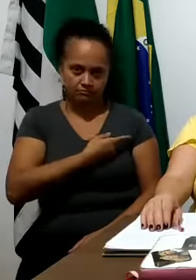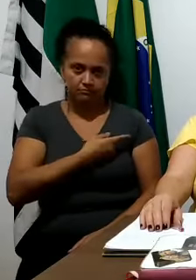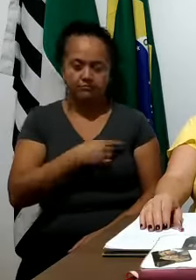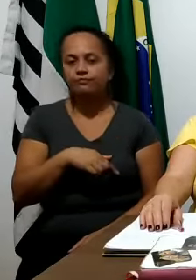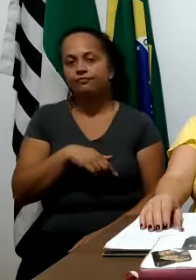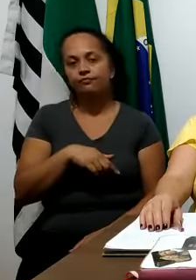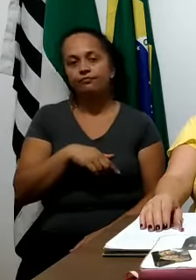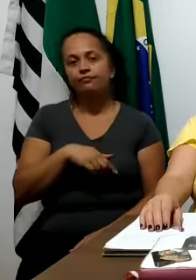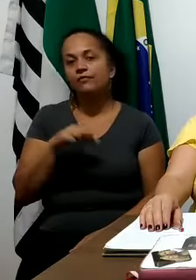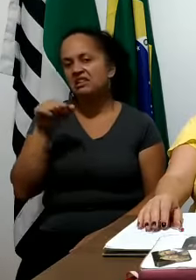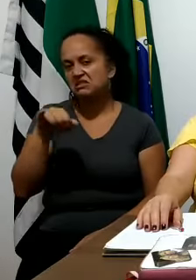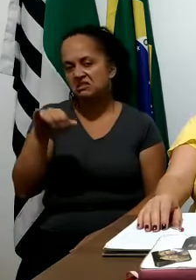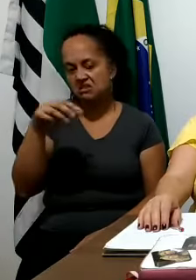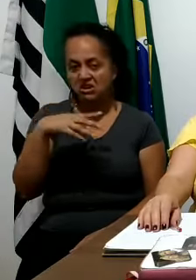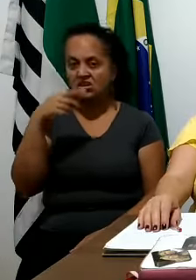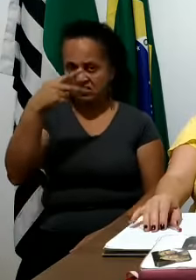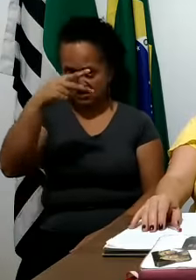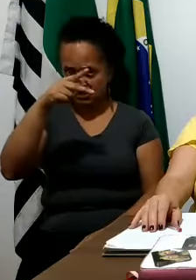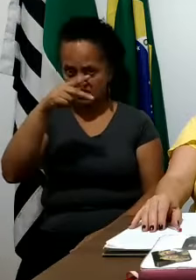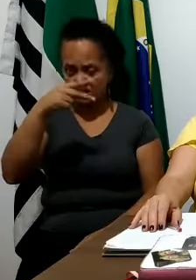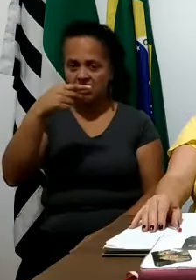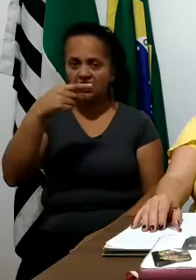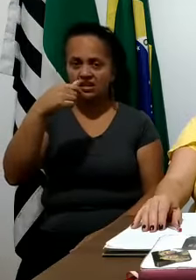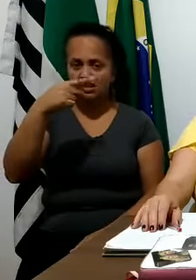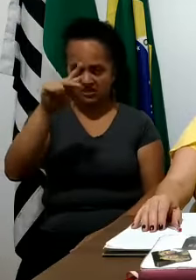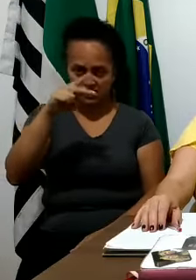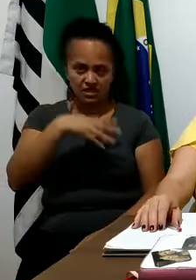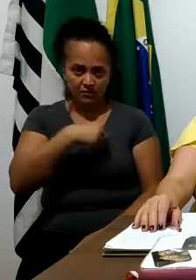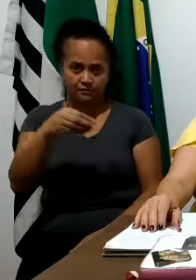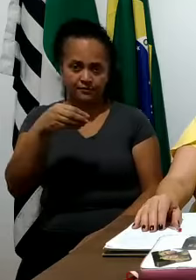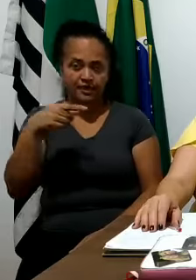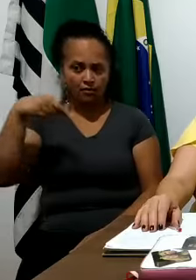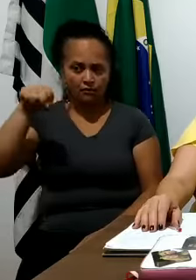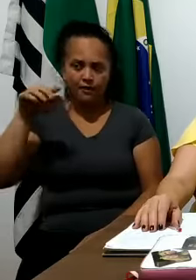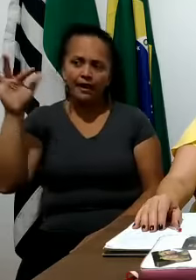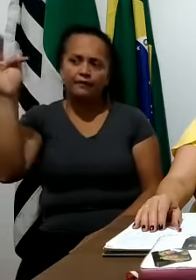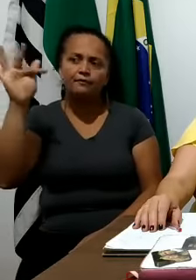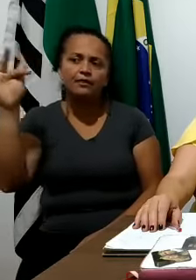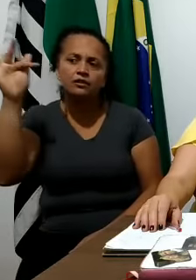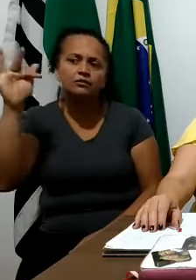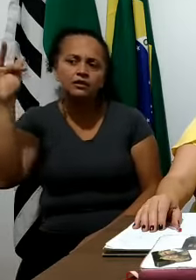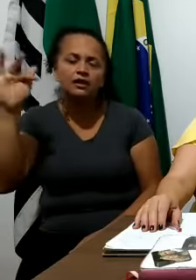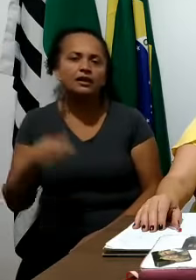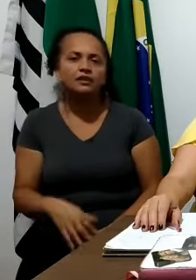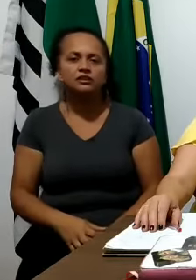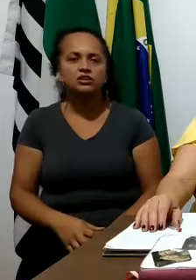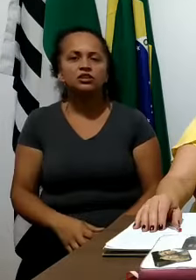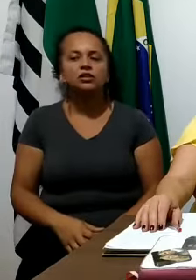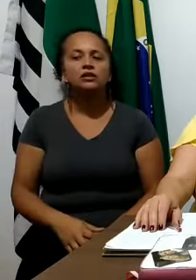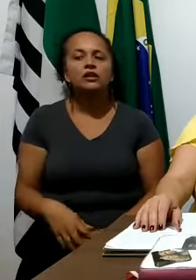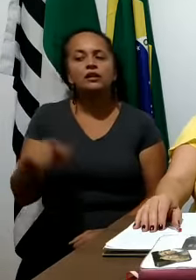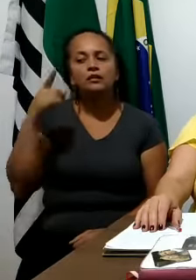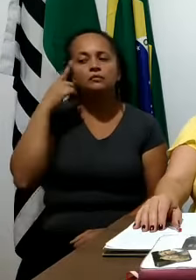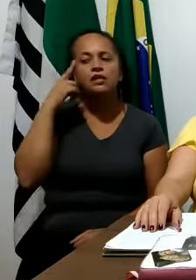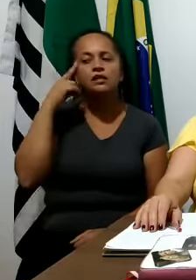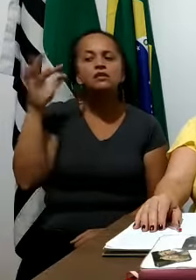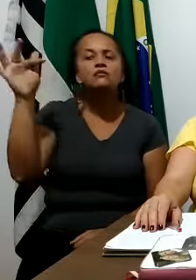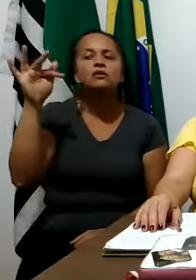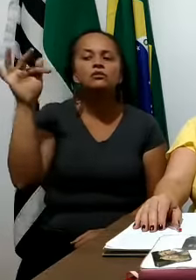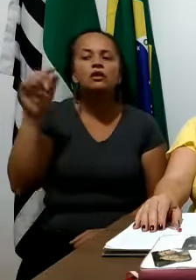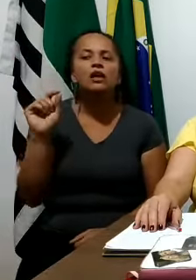agora para estudar, para uma faculdade, o que eu recebi do meu pai? Toda essa transferência. Então eu